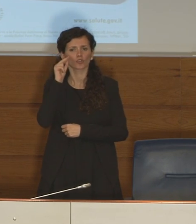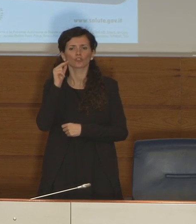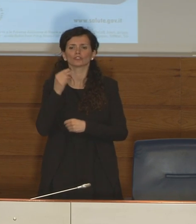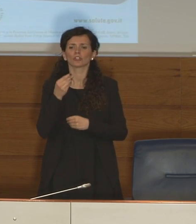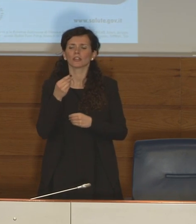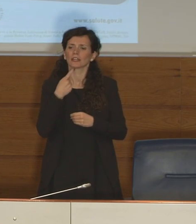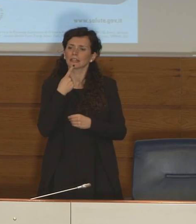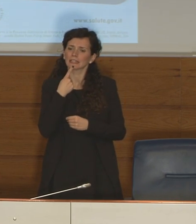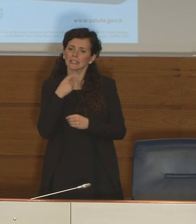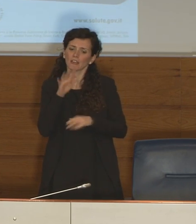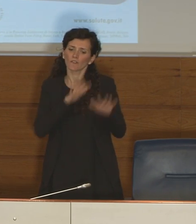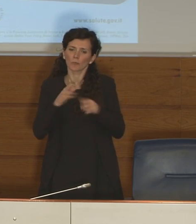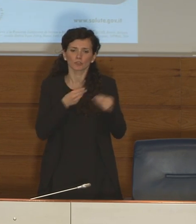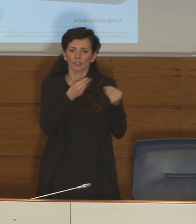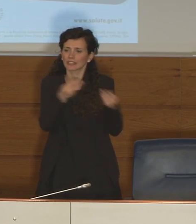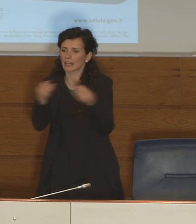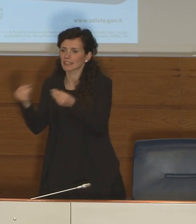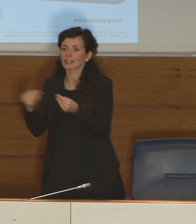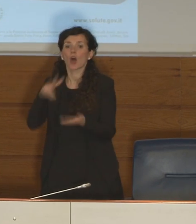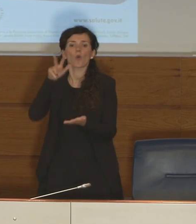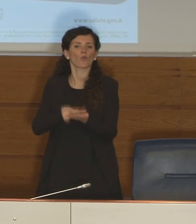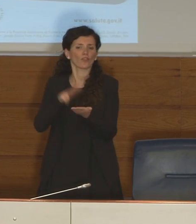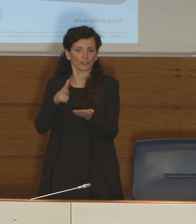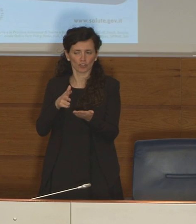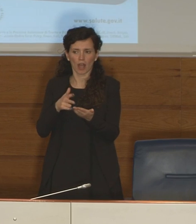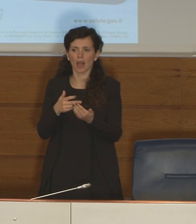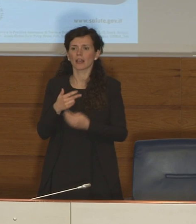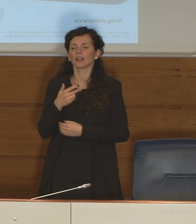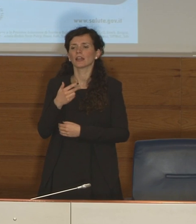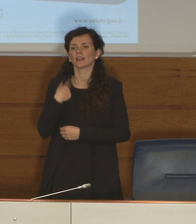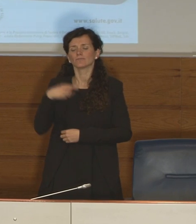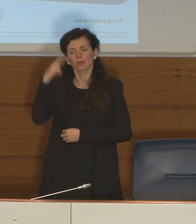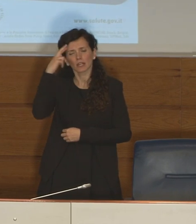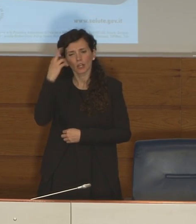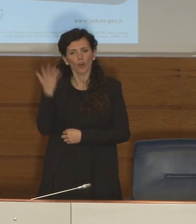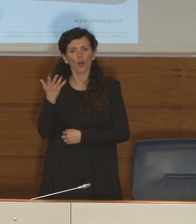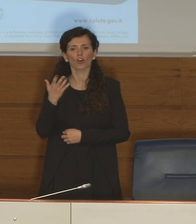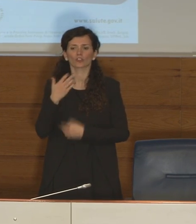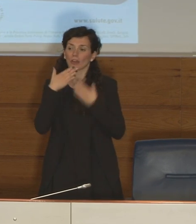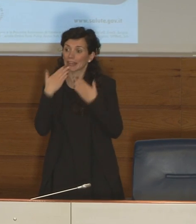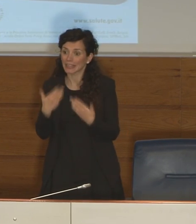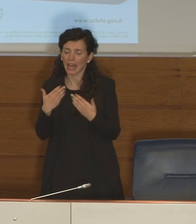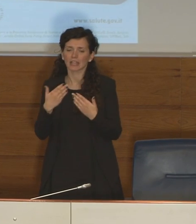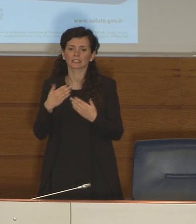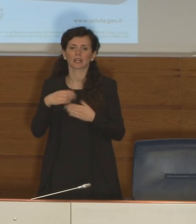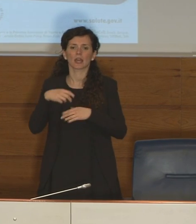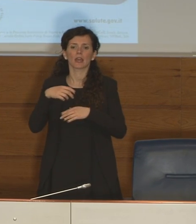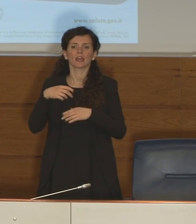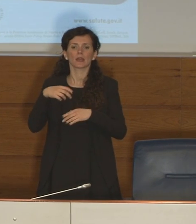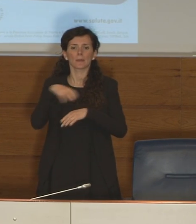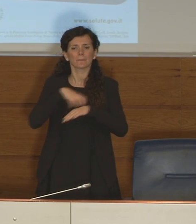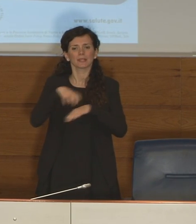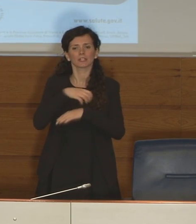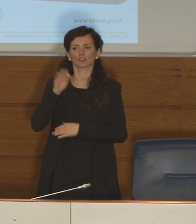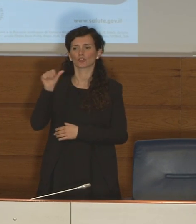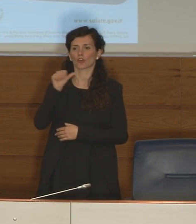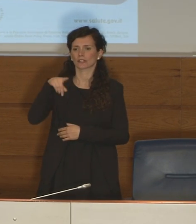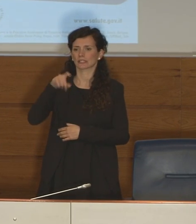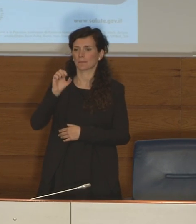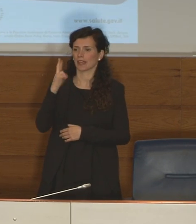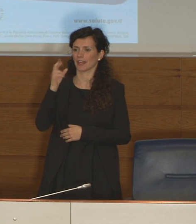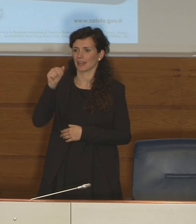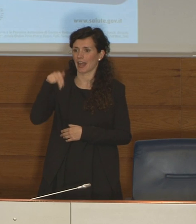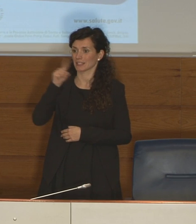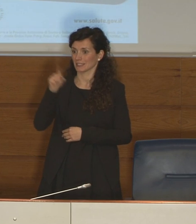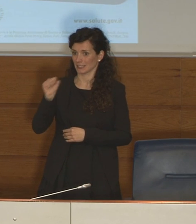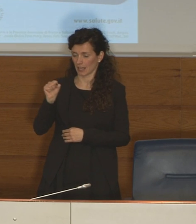mi piace ricordare e qui ringraziare il ministro speranza e la struttura del ministero della salute perché hanno fatto questo